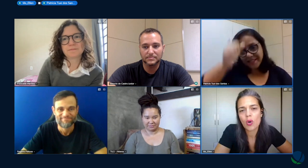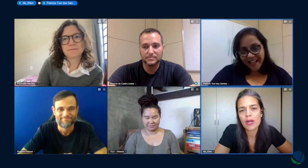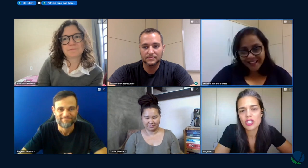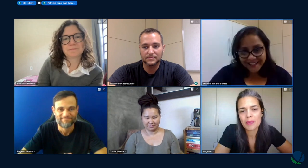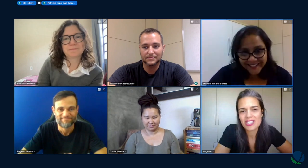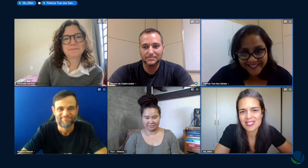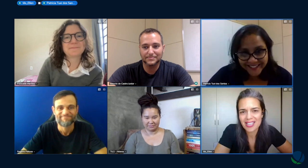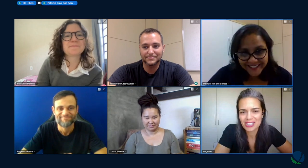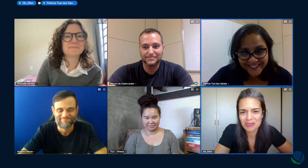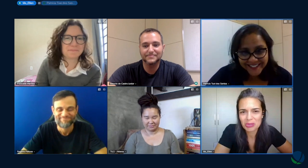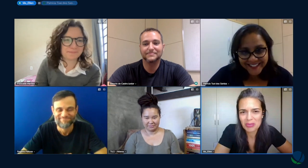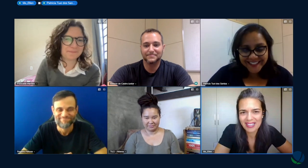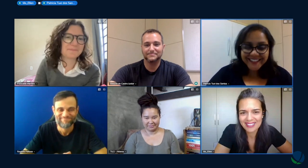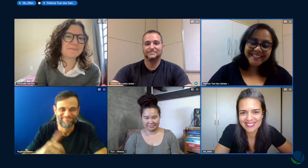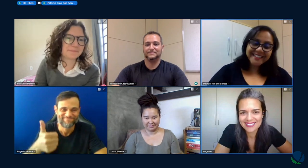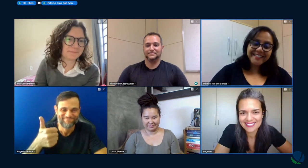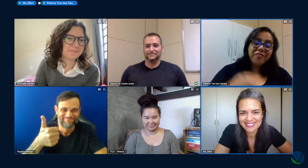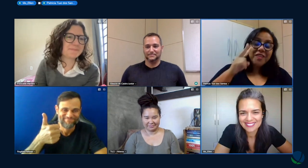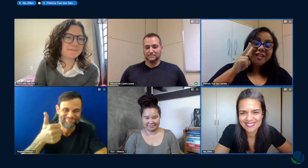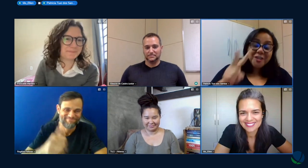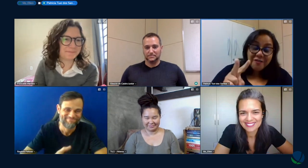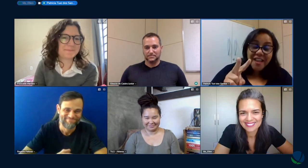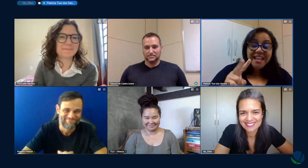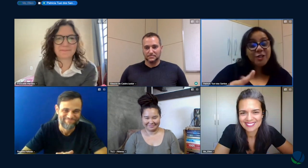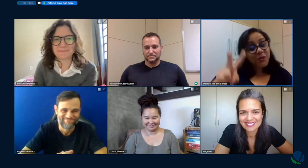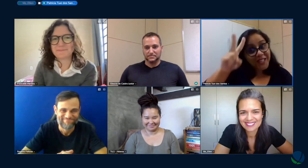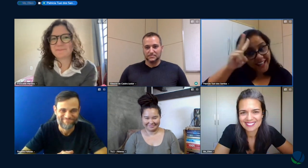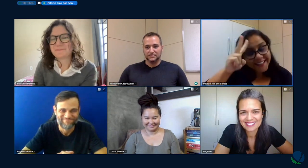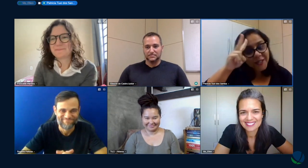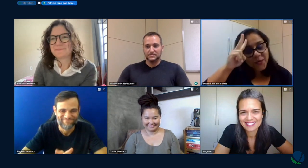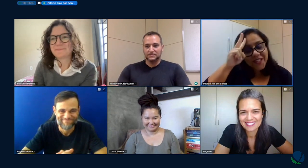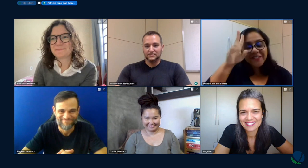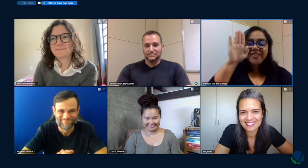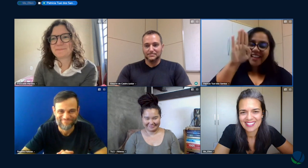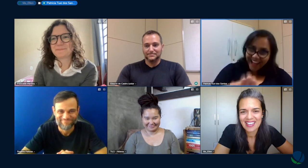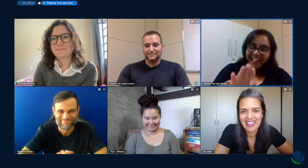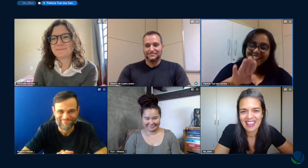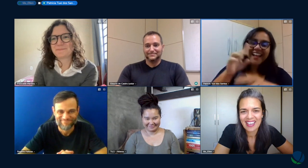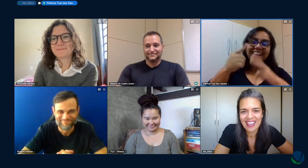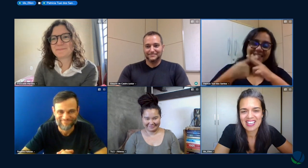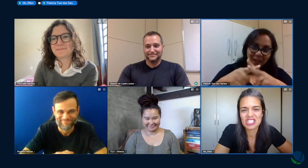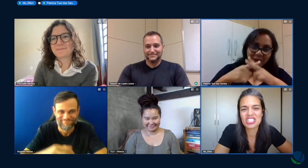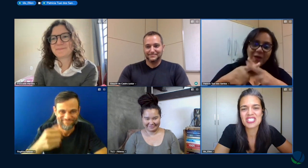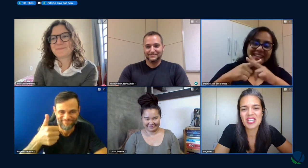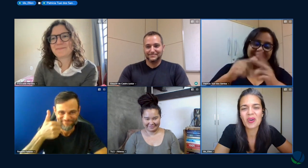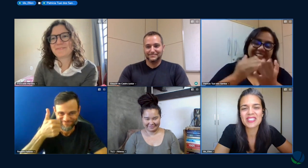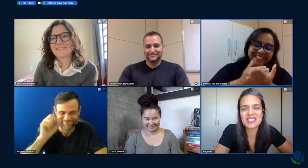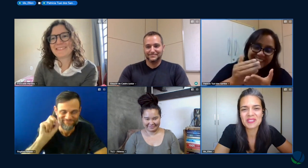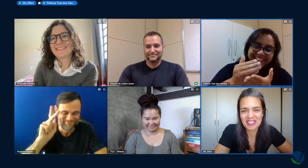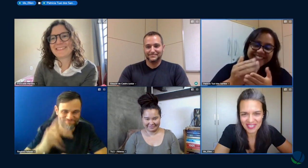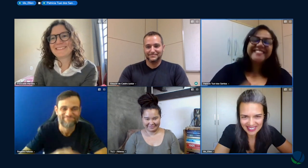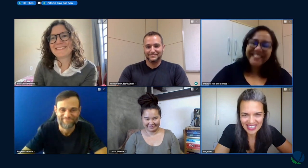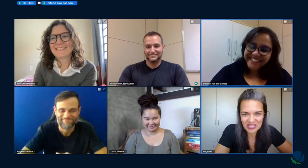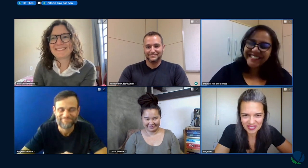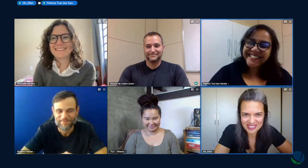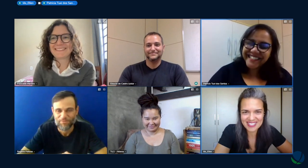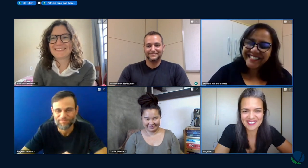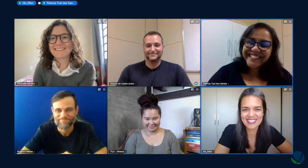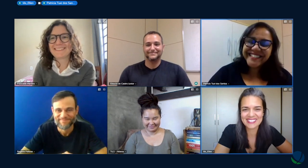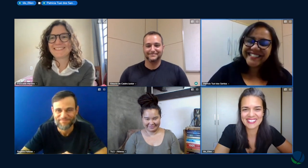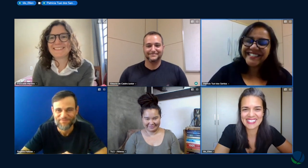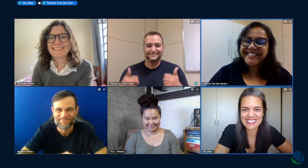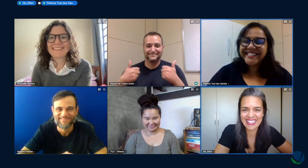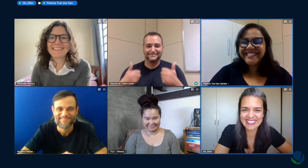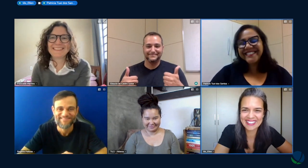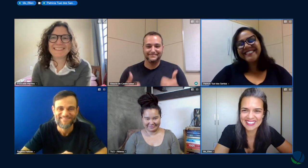momento de troca, de aprendizagem. Muito obrigada. Te vejo. É, a gente se encontra segunda-feira à tarde para